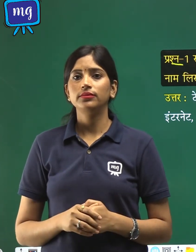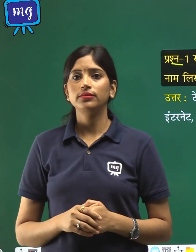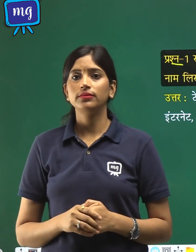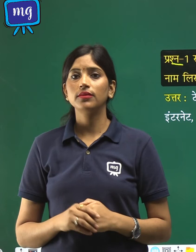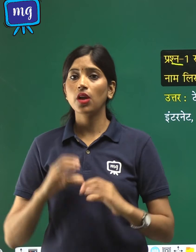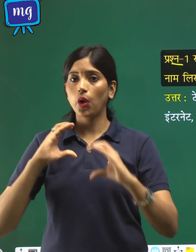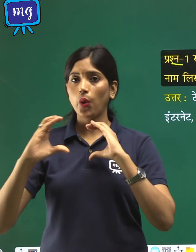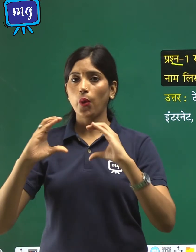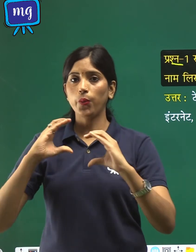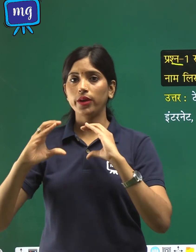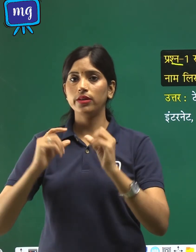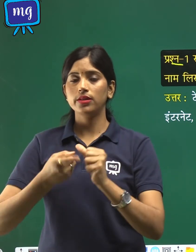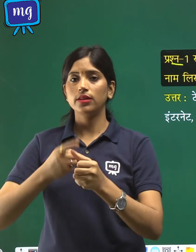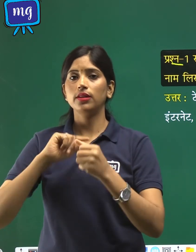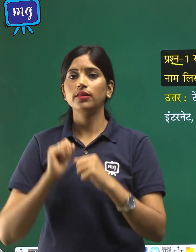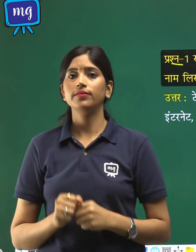संचार के